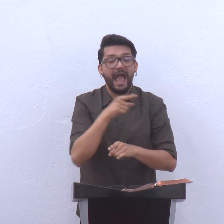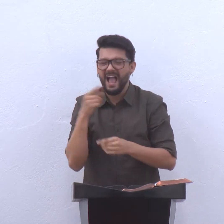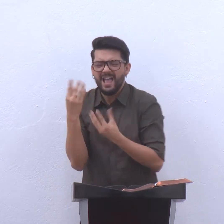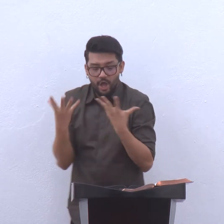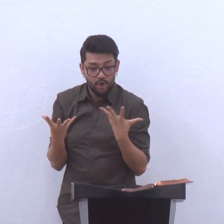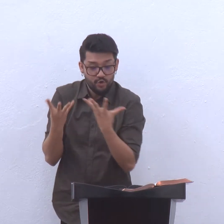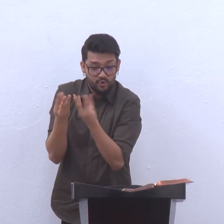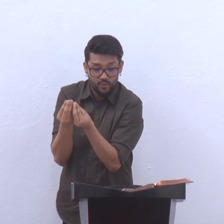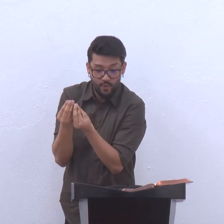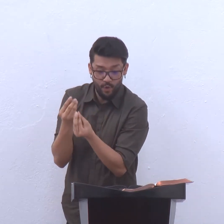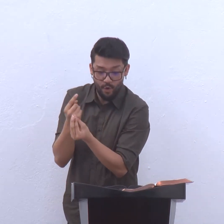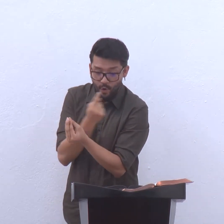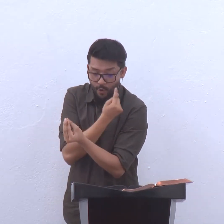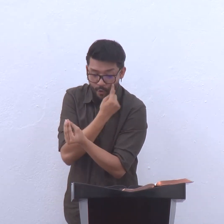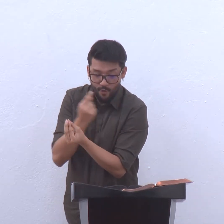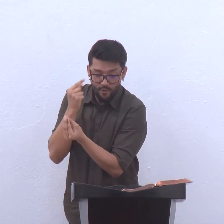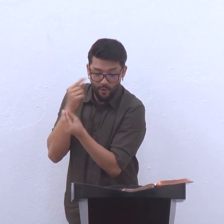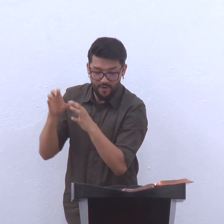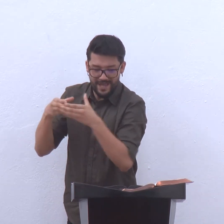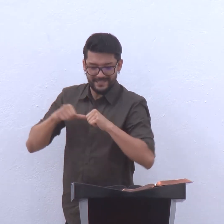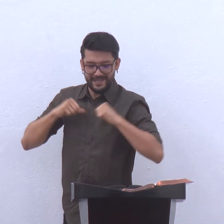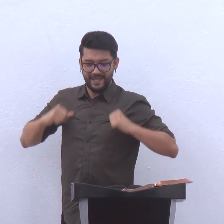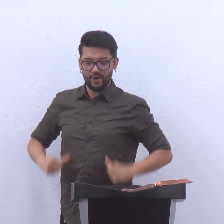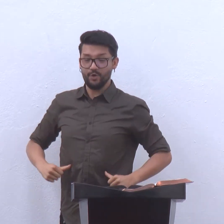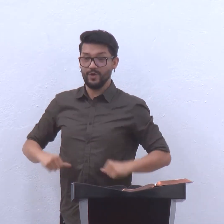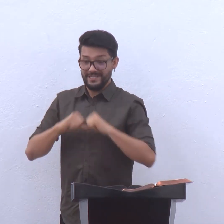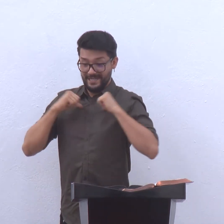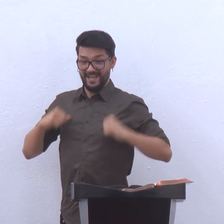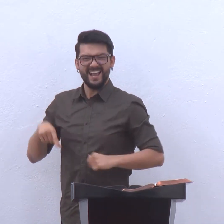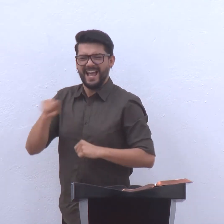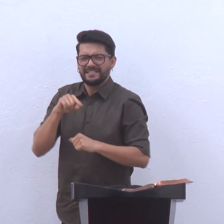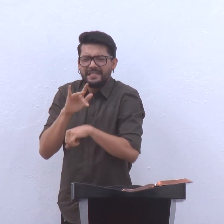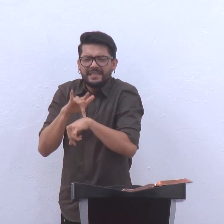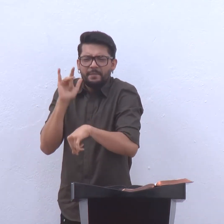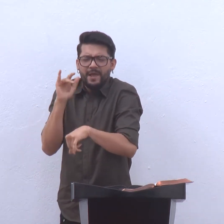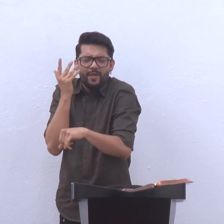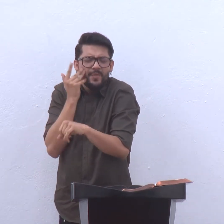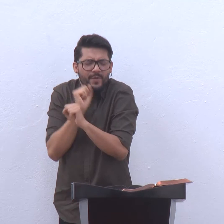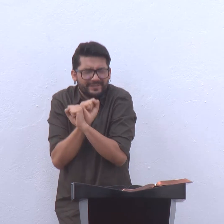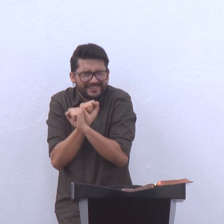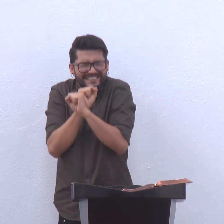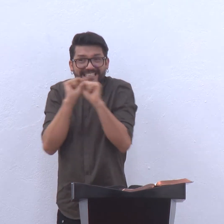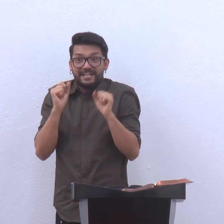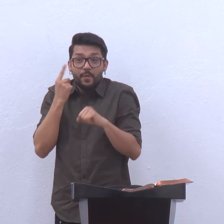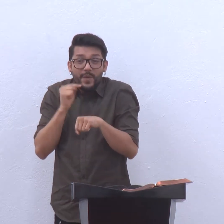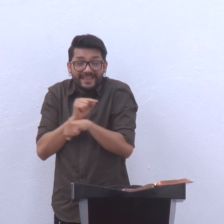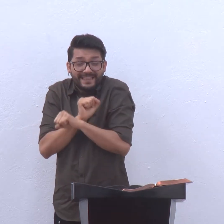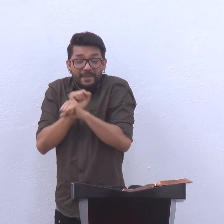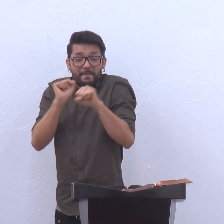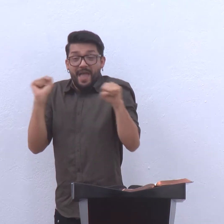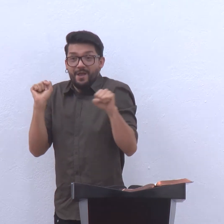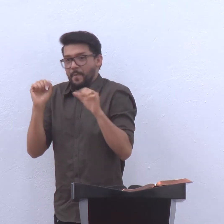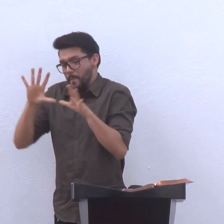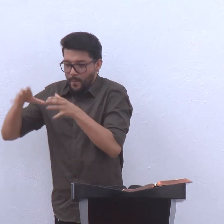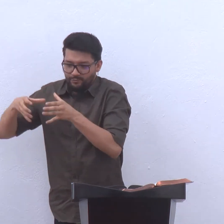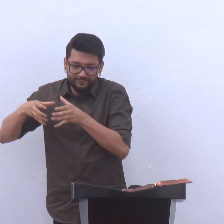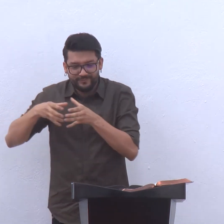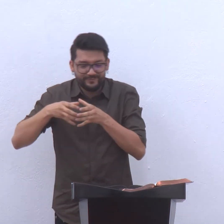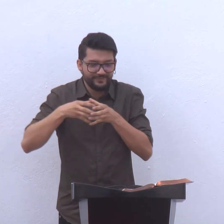Así que ellos iban hasta la fuente del Gijón con el sacerdote muy temprano en la mañana. Iba todo